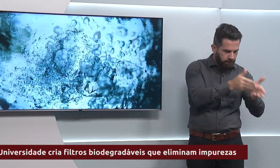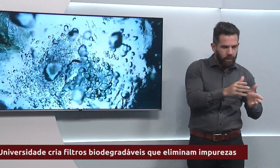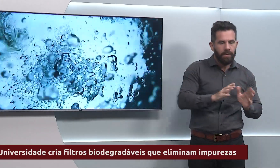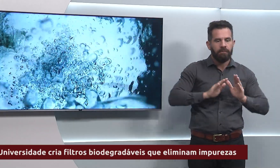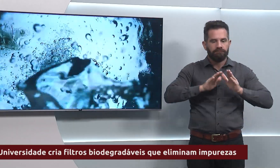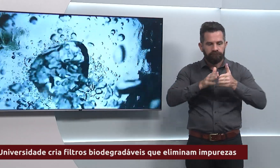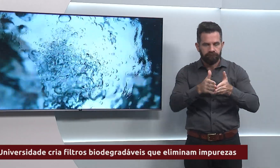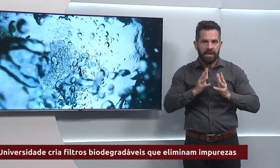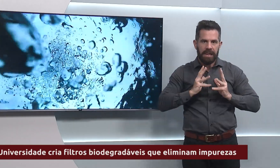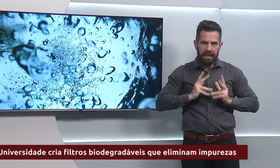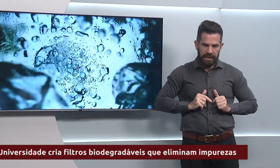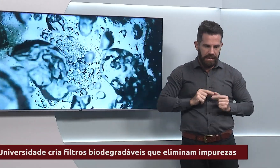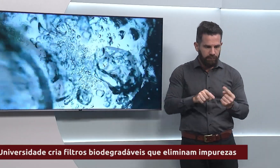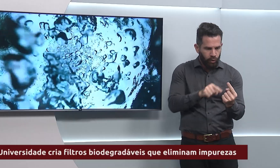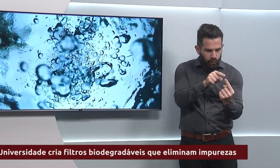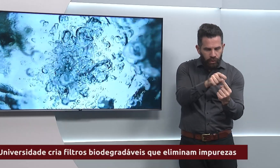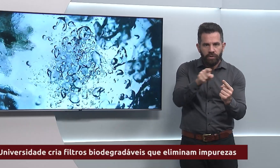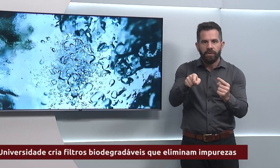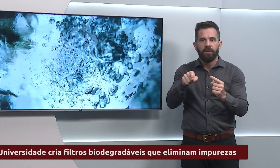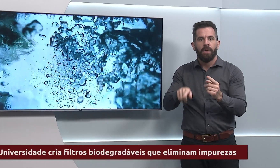água ainda mais eficiente.